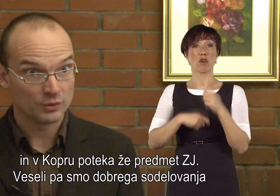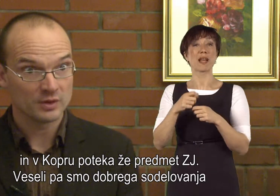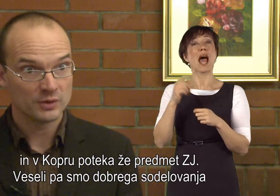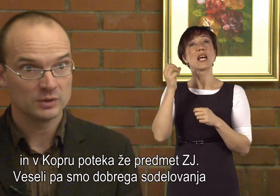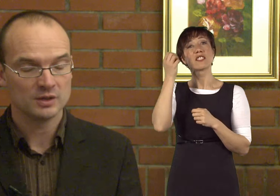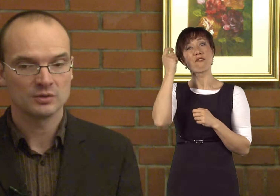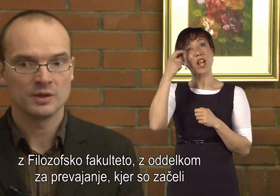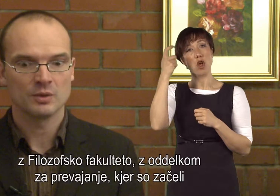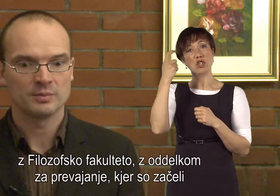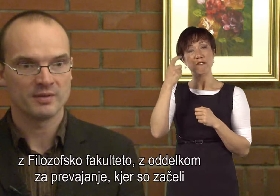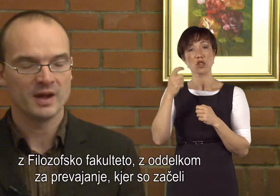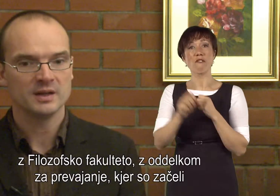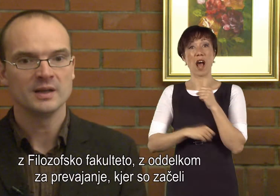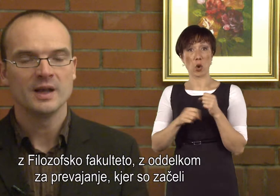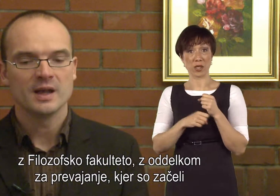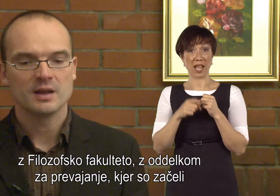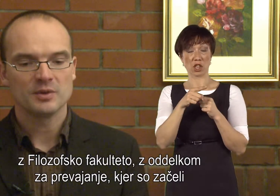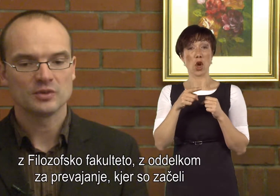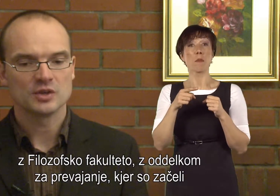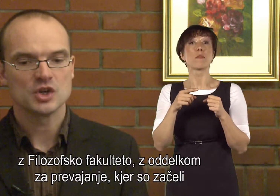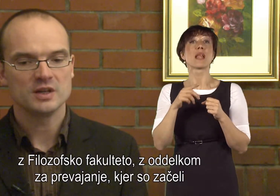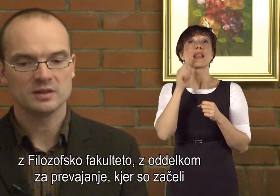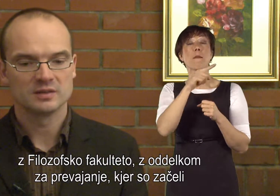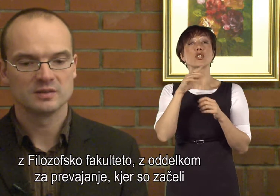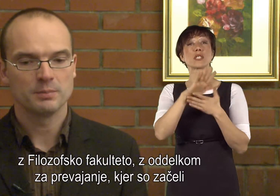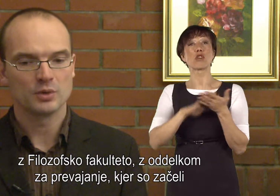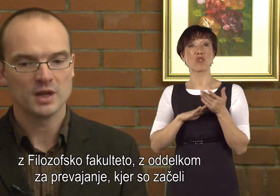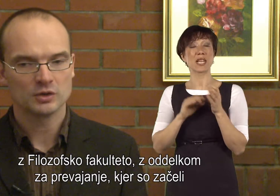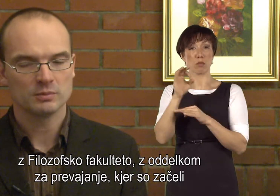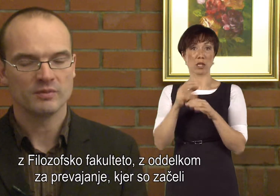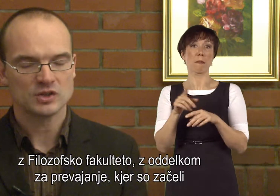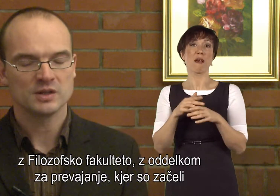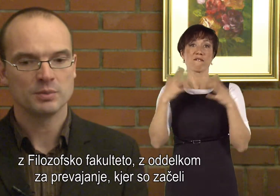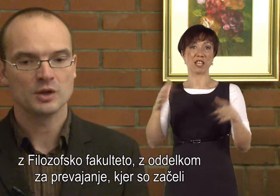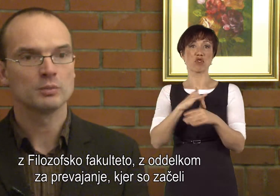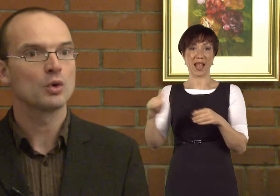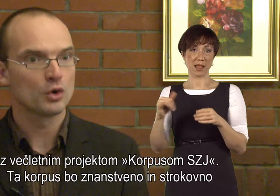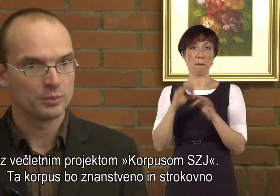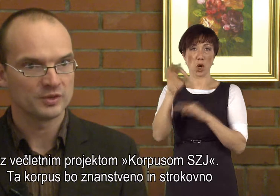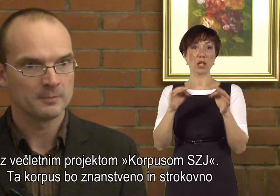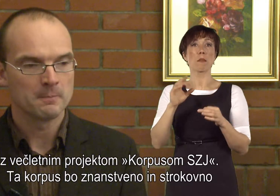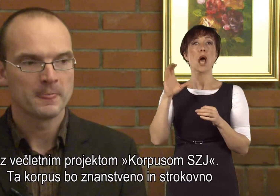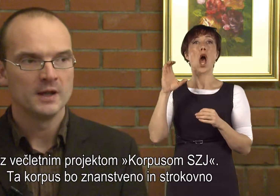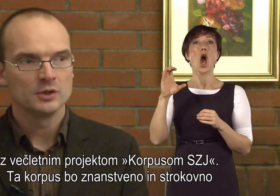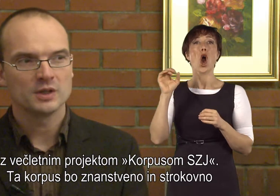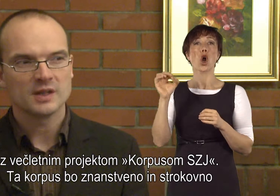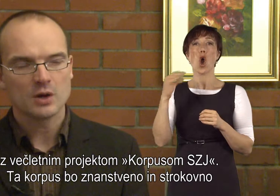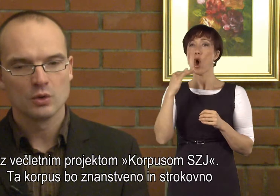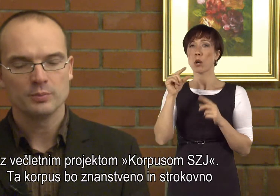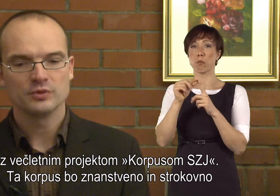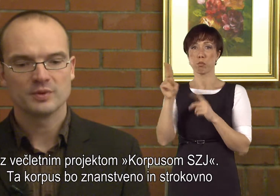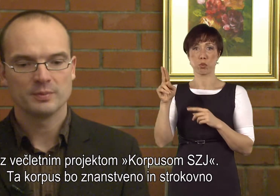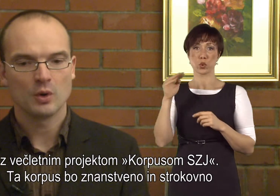z Filozofsko fakulteto, z oddelkom za prevajanje, kjer pa so začeli z projektom, večletnim projektom korpusa. Torej,